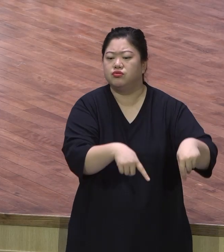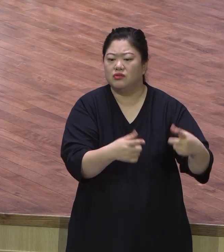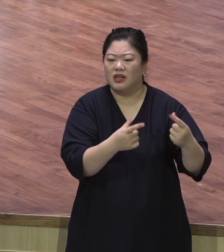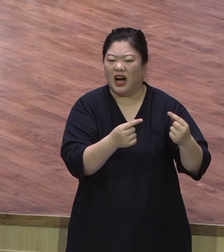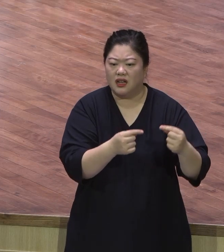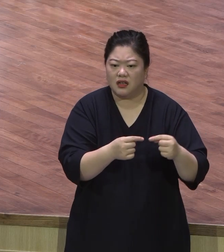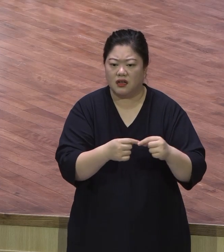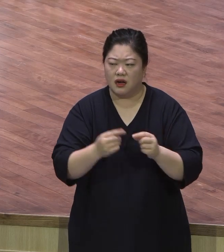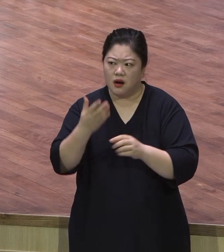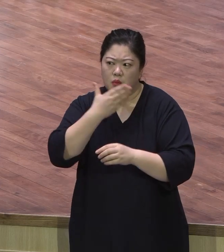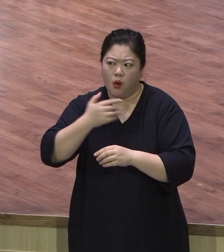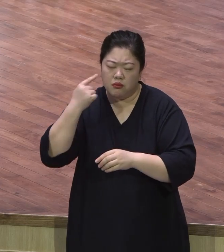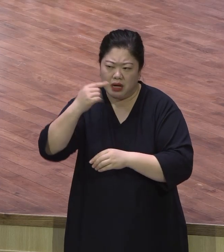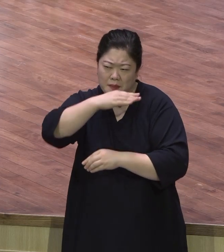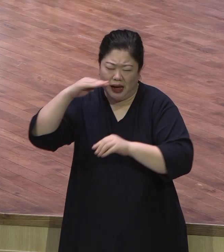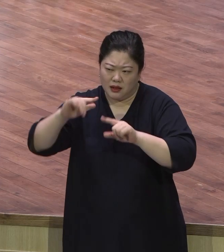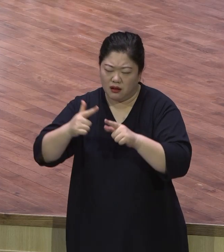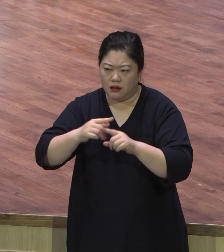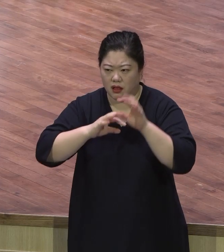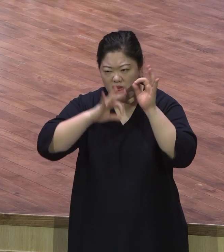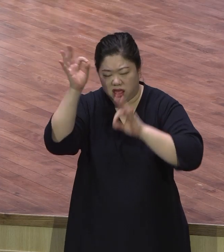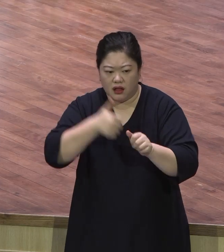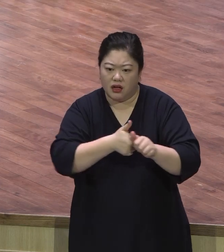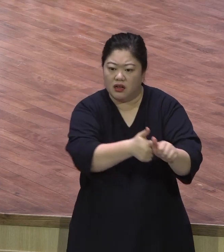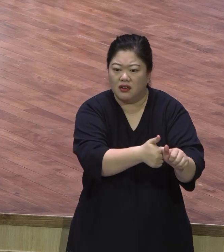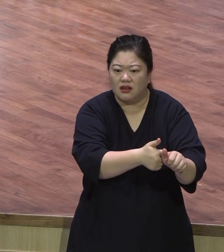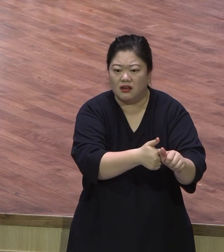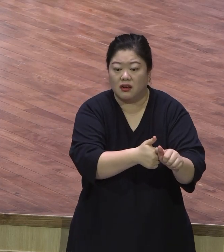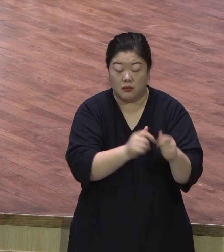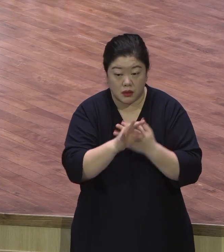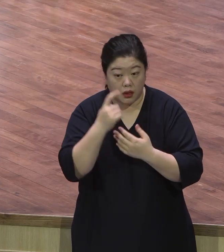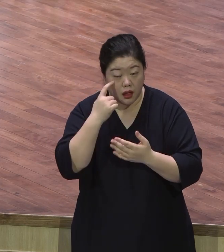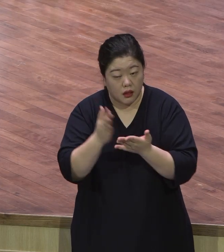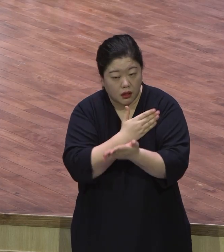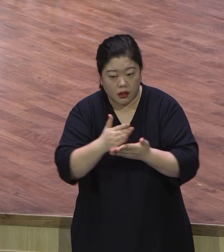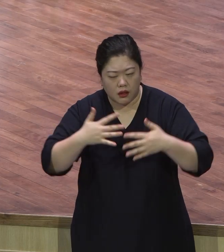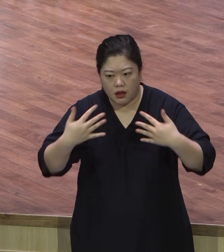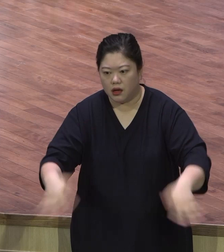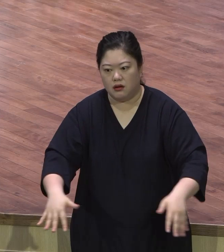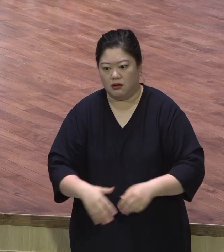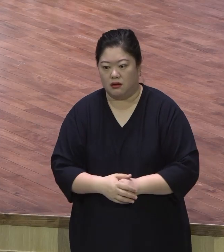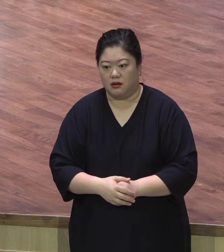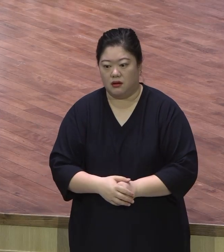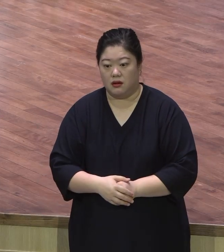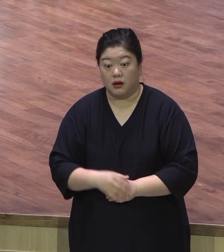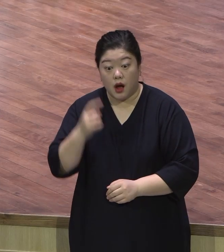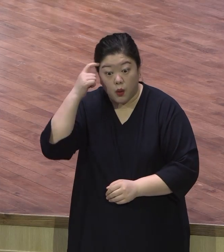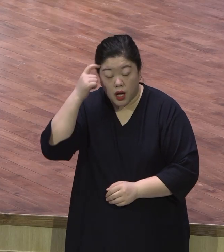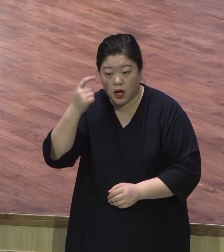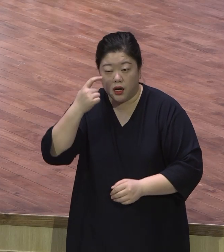분별력이 없지요 영적으로 어느 것이 소중한지 모르지요